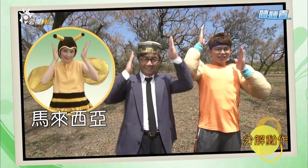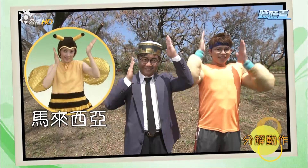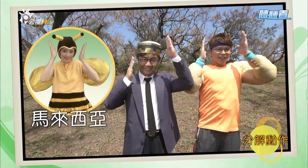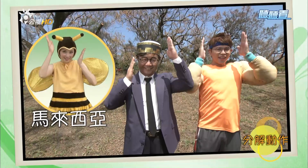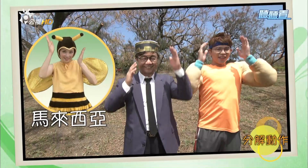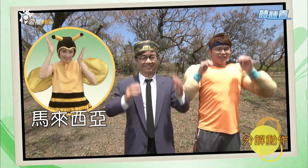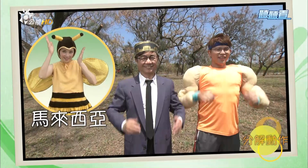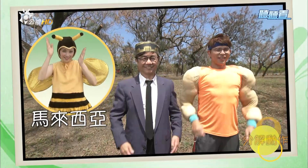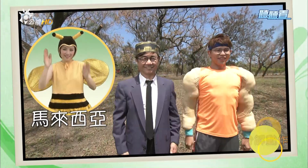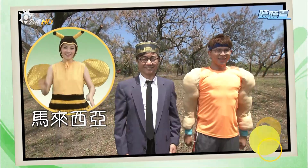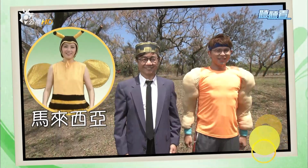马来西亚。